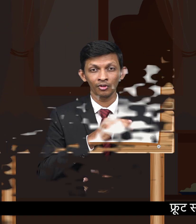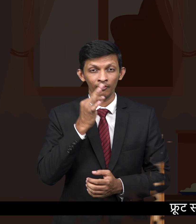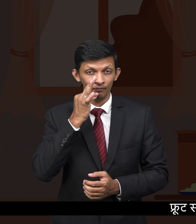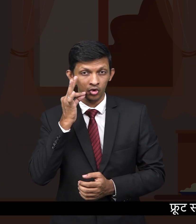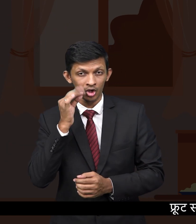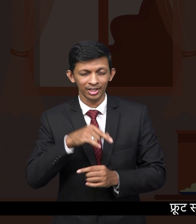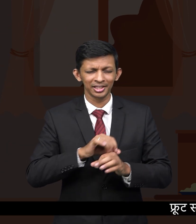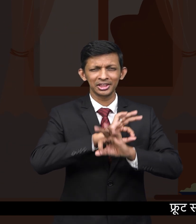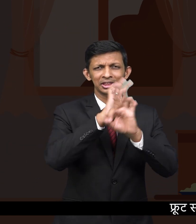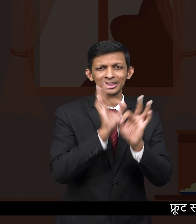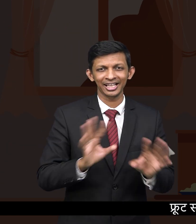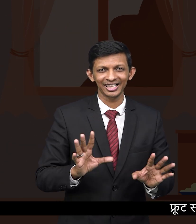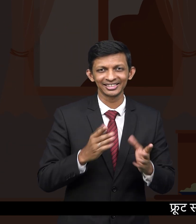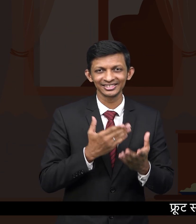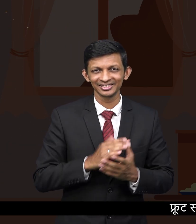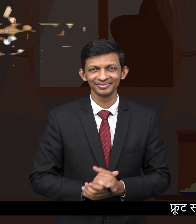फ्रूट सलाद तैयार।